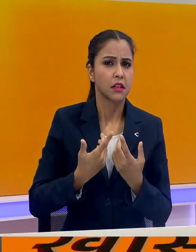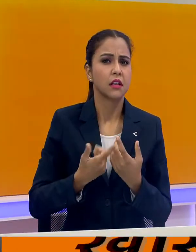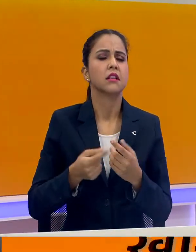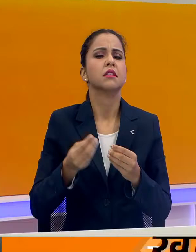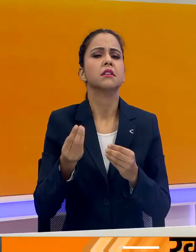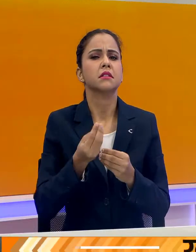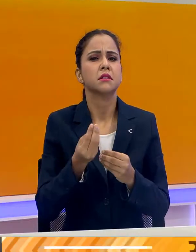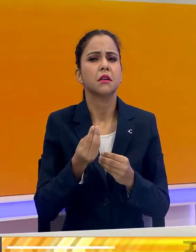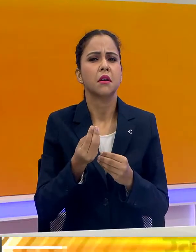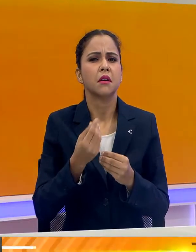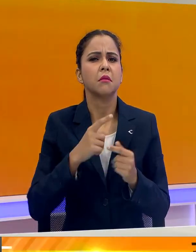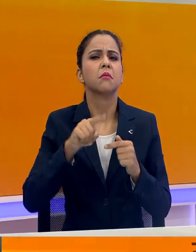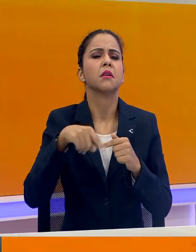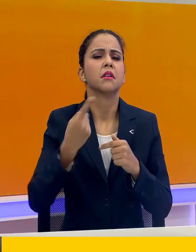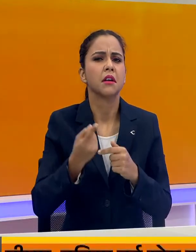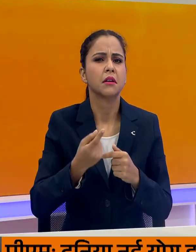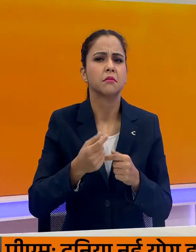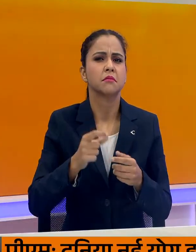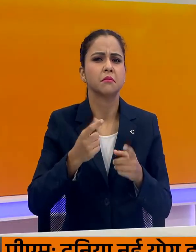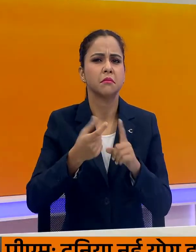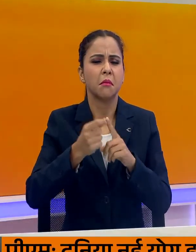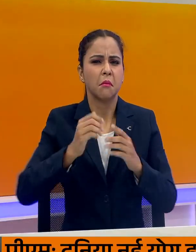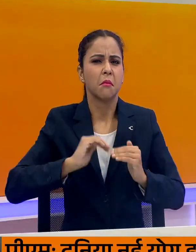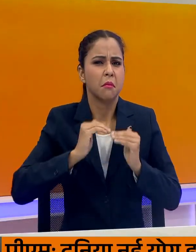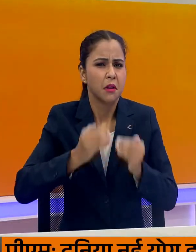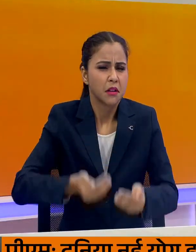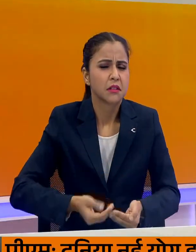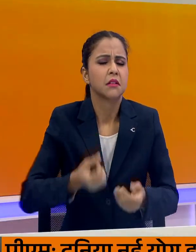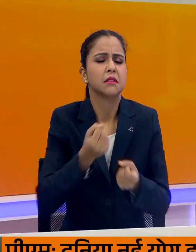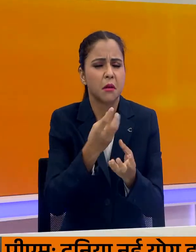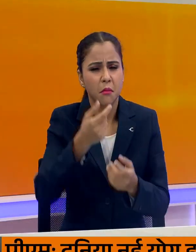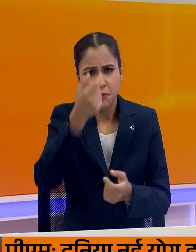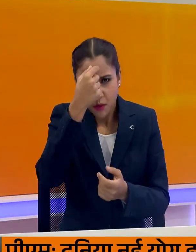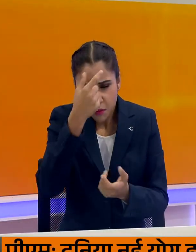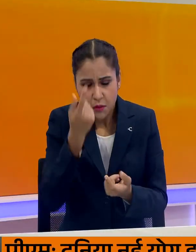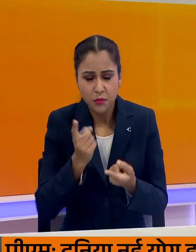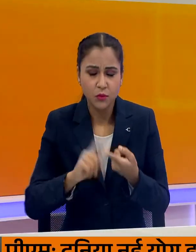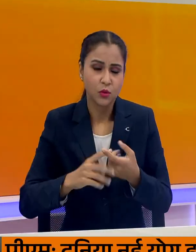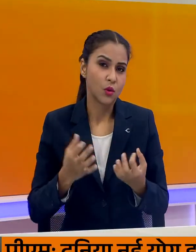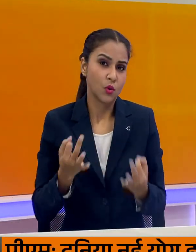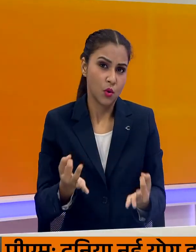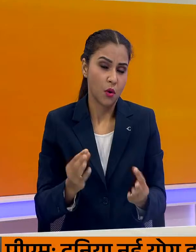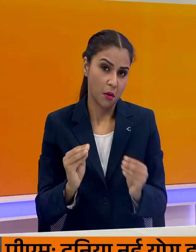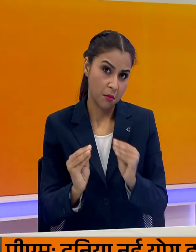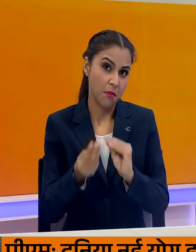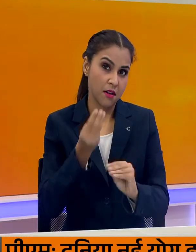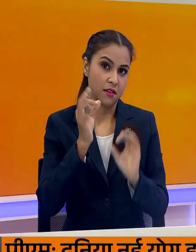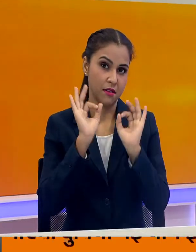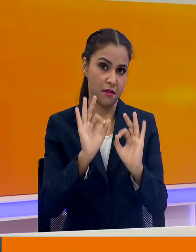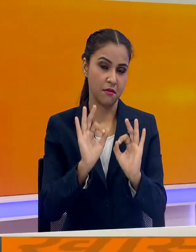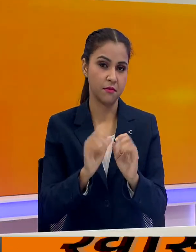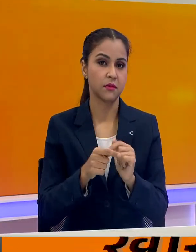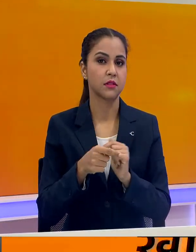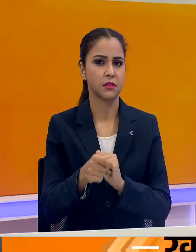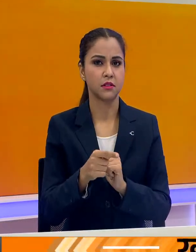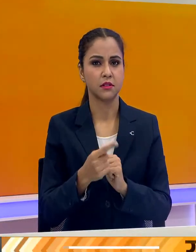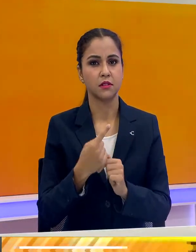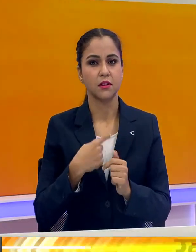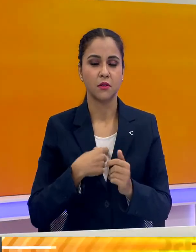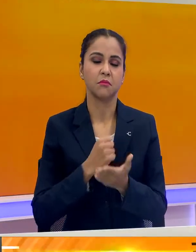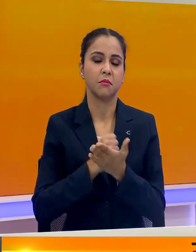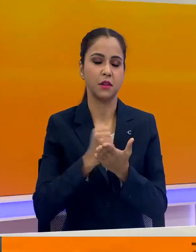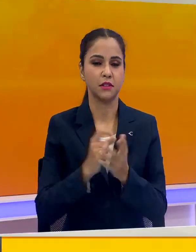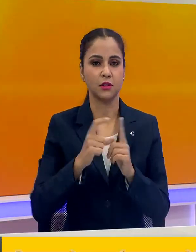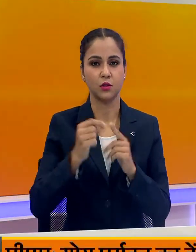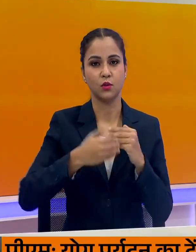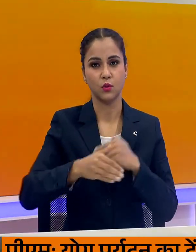हैं, आगे प्रेगनेंसी में काफ़ी इश्यूज होते हैं, तो उसके लिए वो काफ़ी ईज कर देता है उस सिचुएशन को। तो इसलिए सबको प्रैक्टिस करना चाहिए